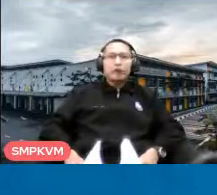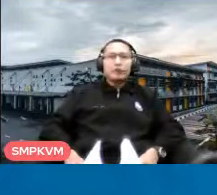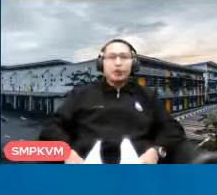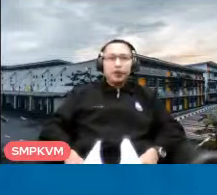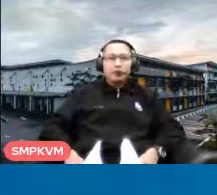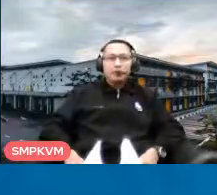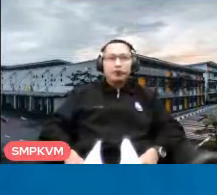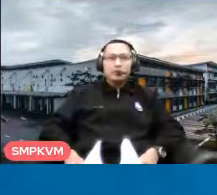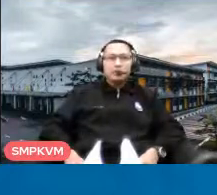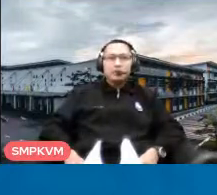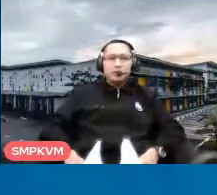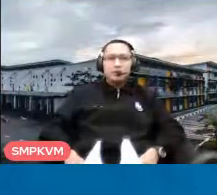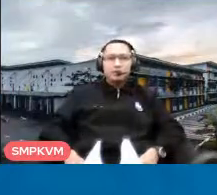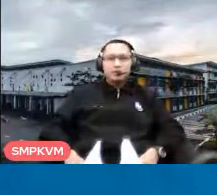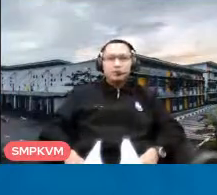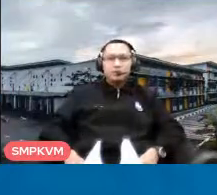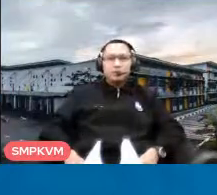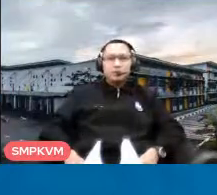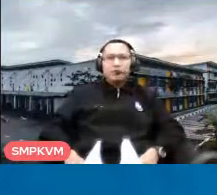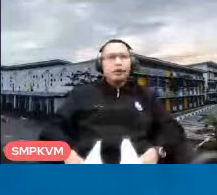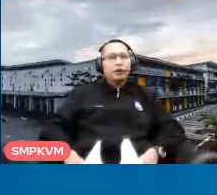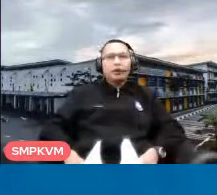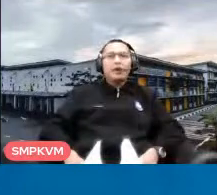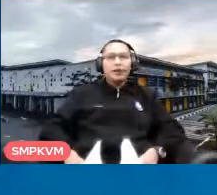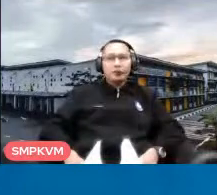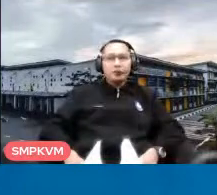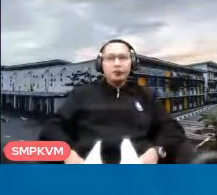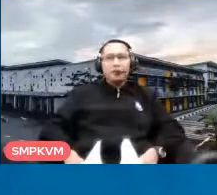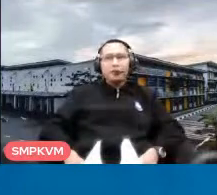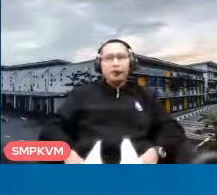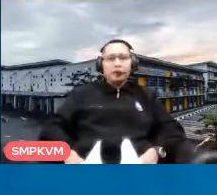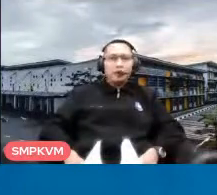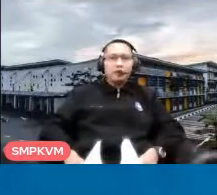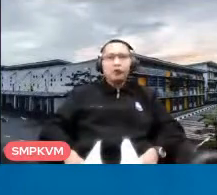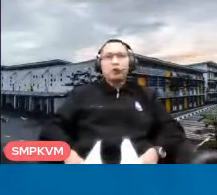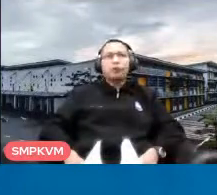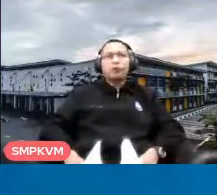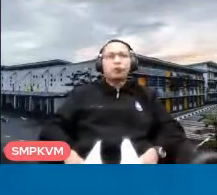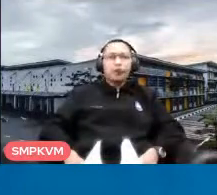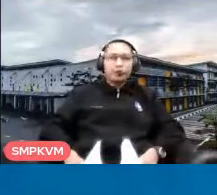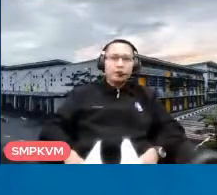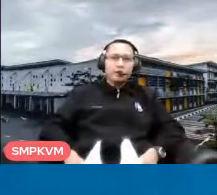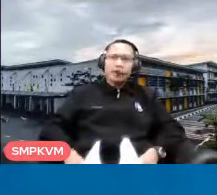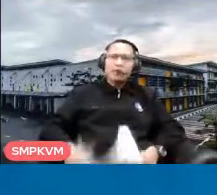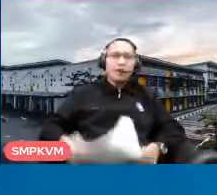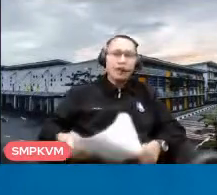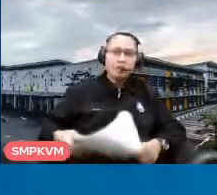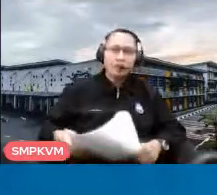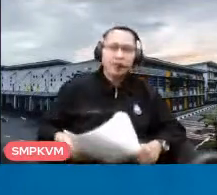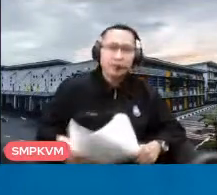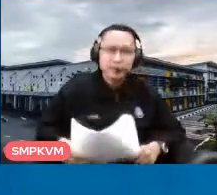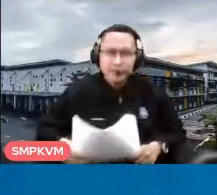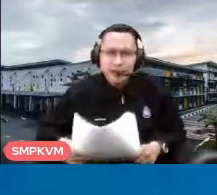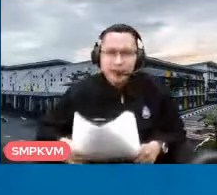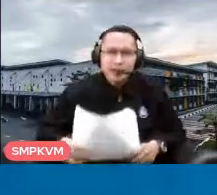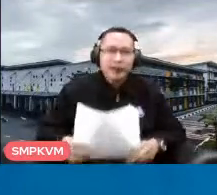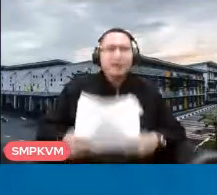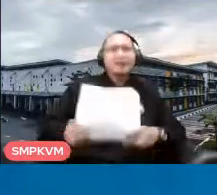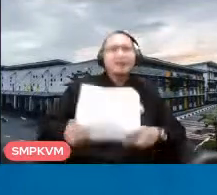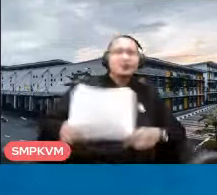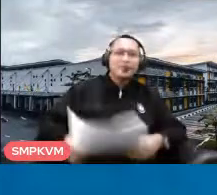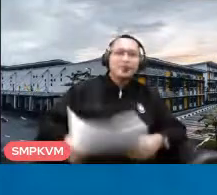Buatlah tribunal teh ah tak tahan lampu tapi nggak suka mudah merubah knav takkan Buatlah kamu jernih